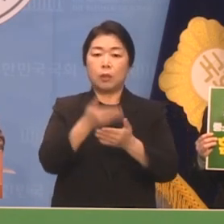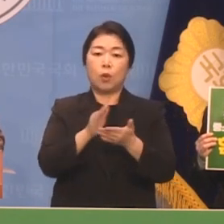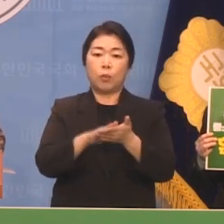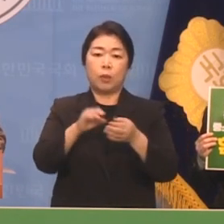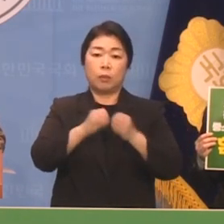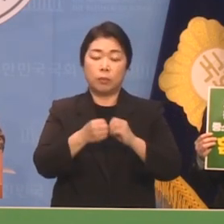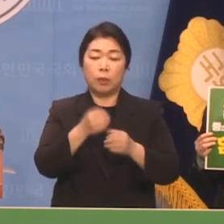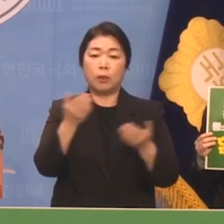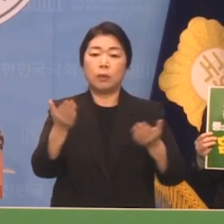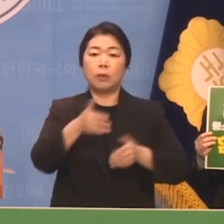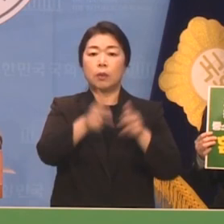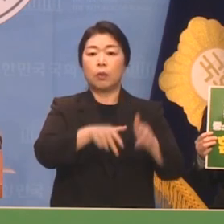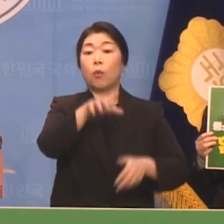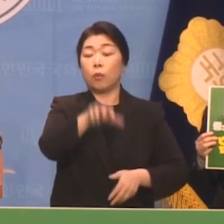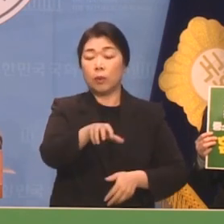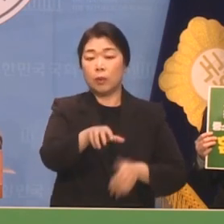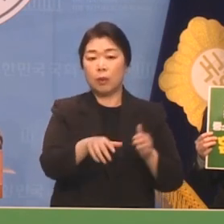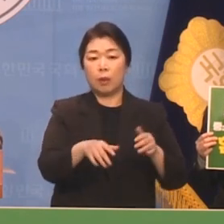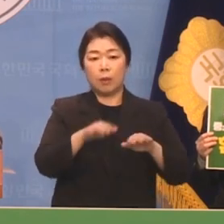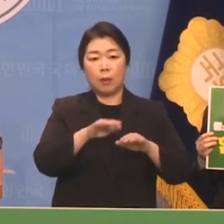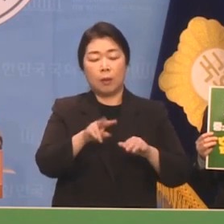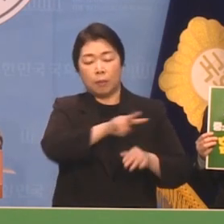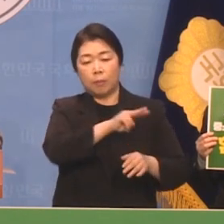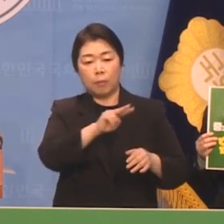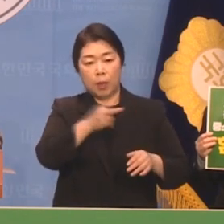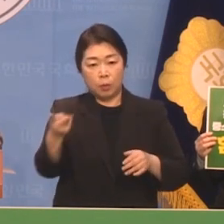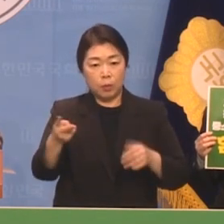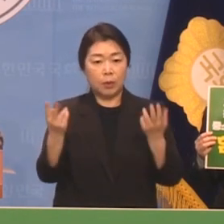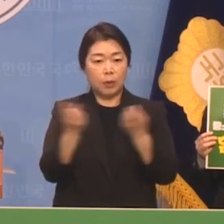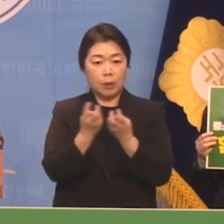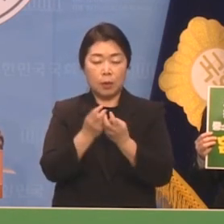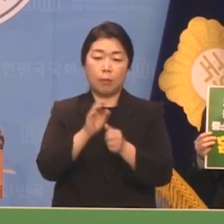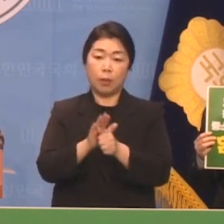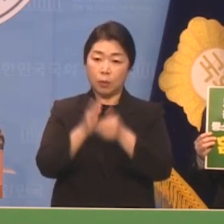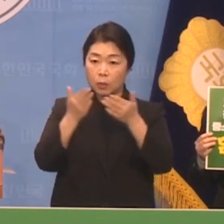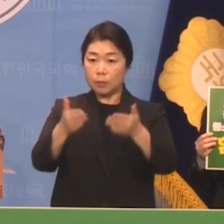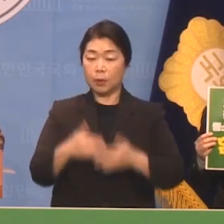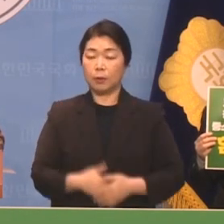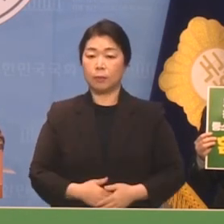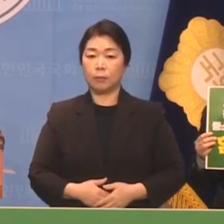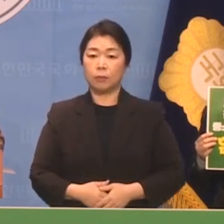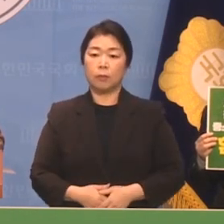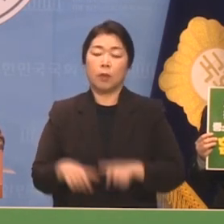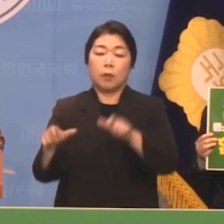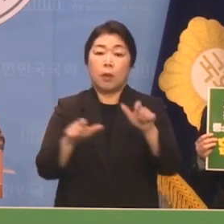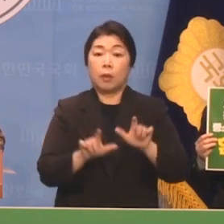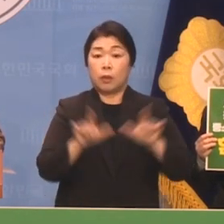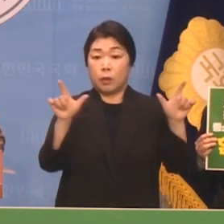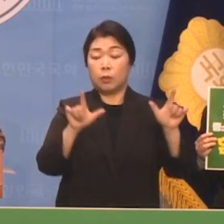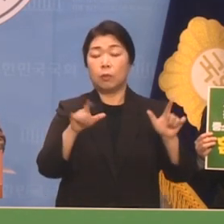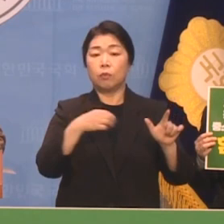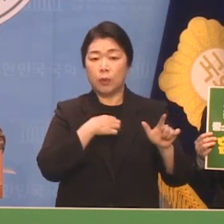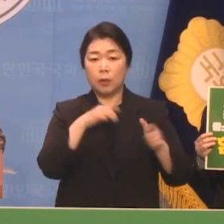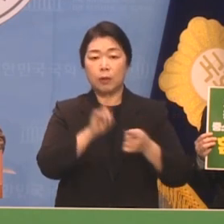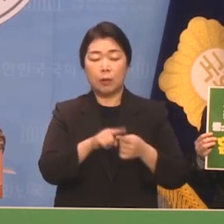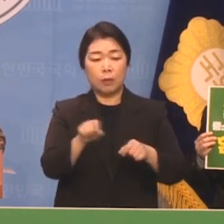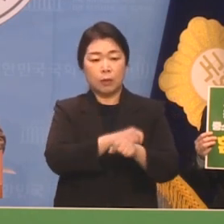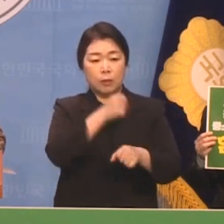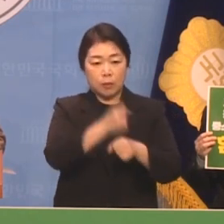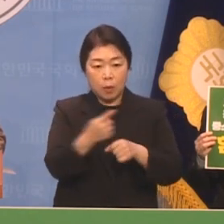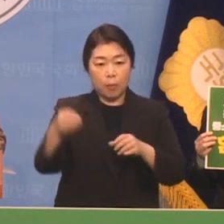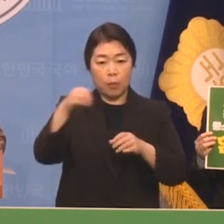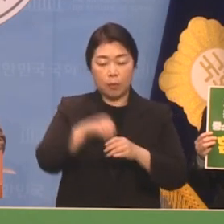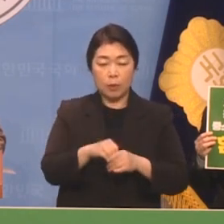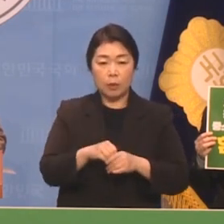전환에 대해 대책을 마련하고 지원할 것입니다. 지역의 기후위험 특성을 반영한 기후재난